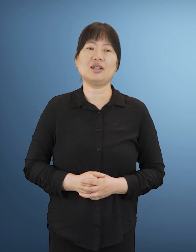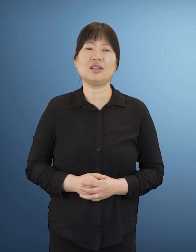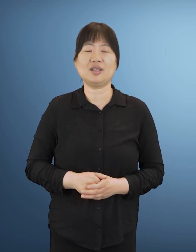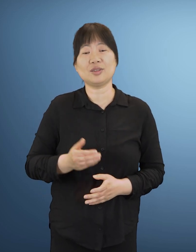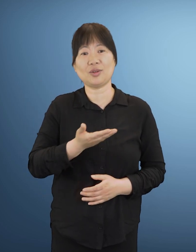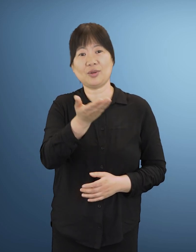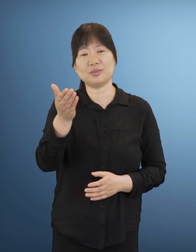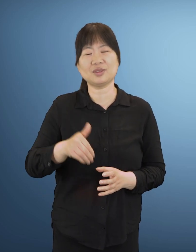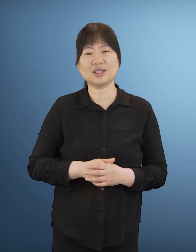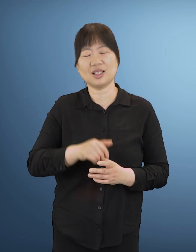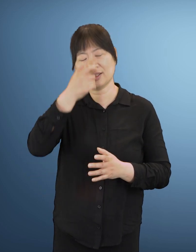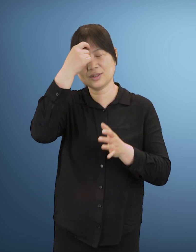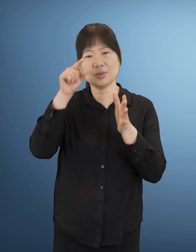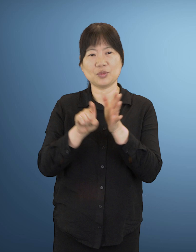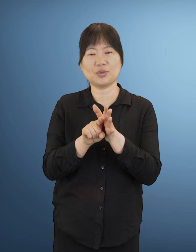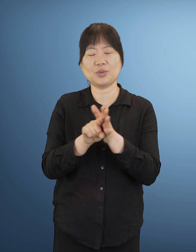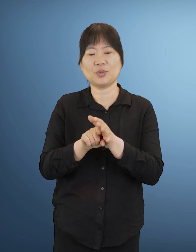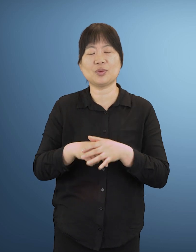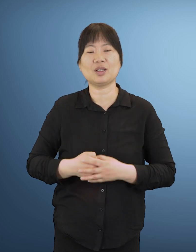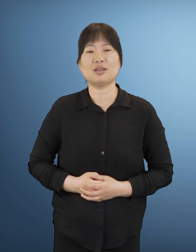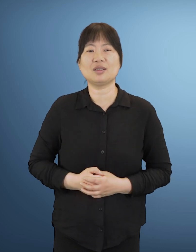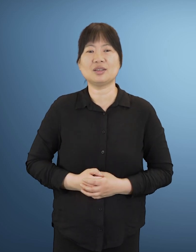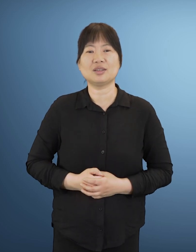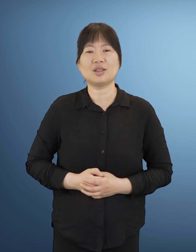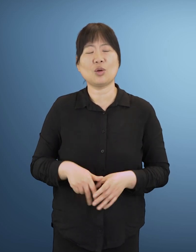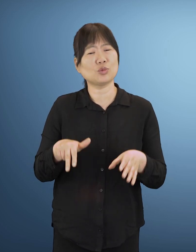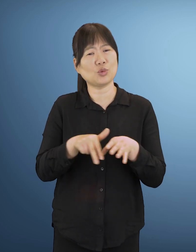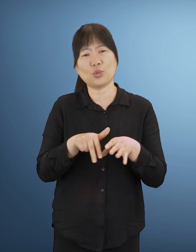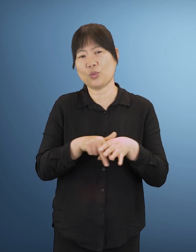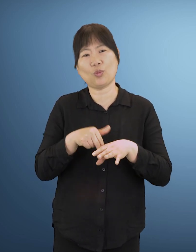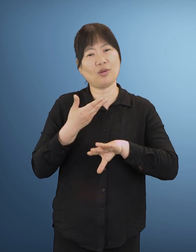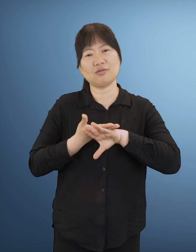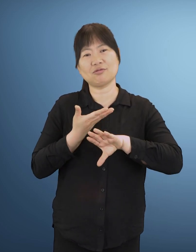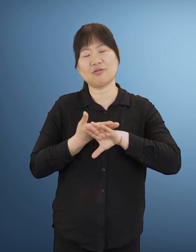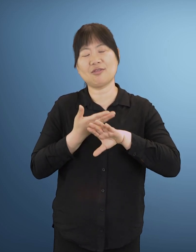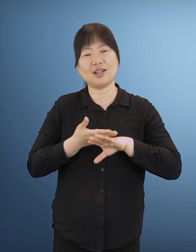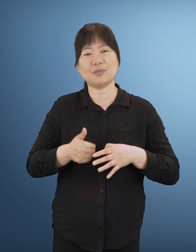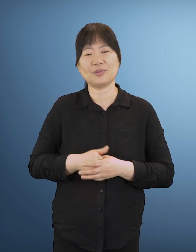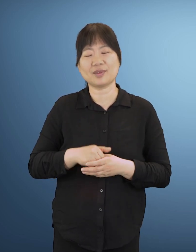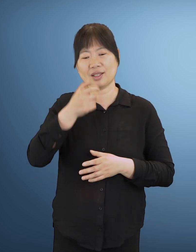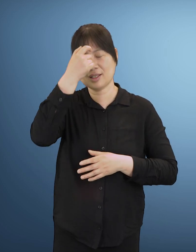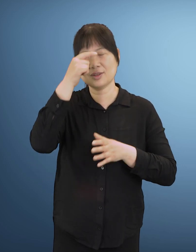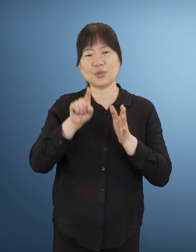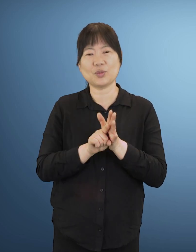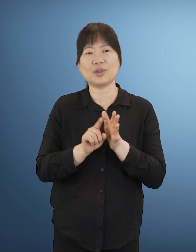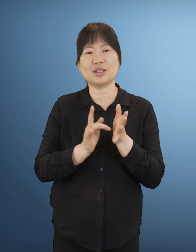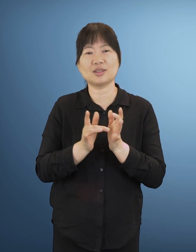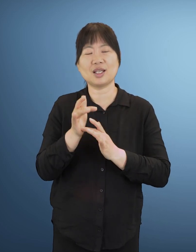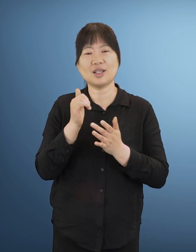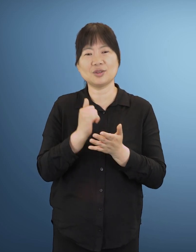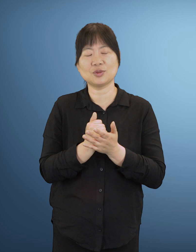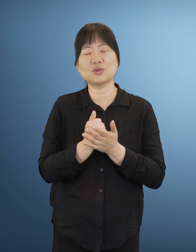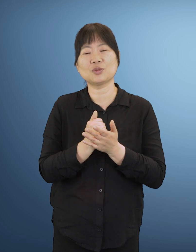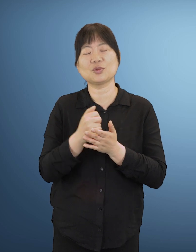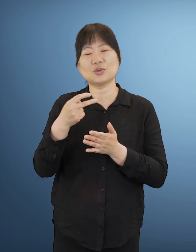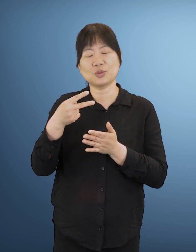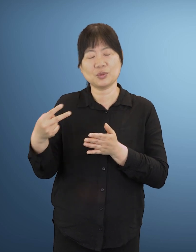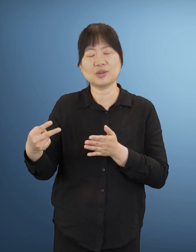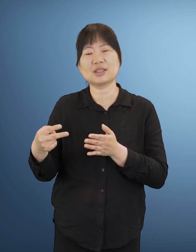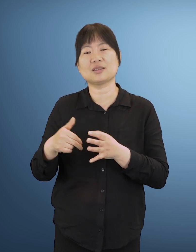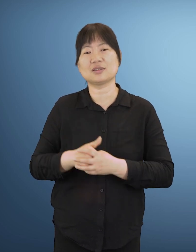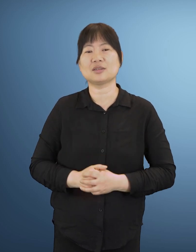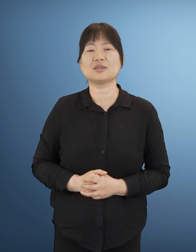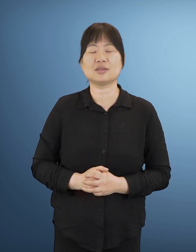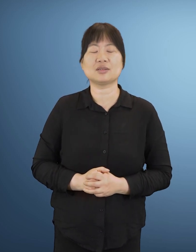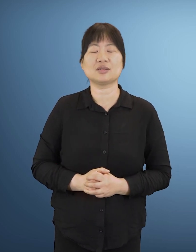여러분, 기독교는 종교가 아닙니다. 기독교는 예수면서 동시에